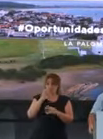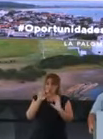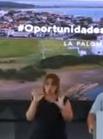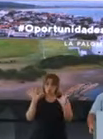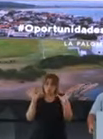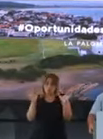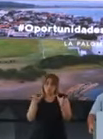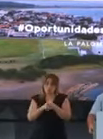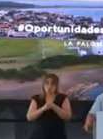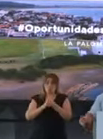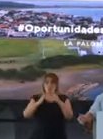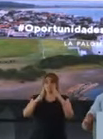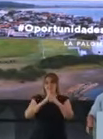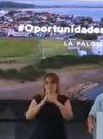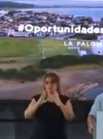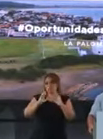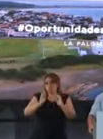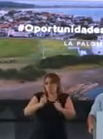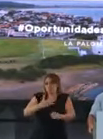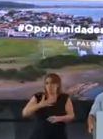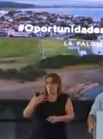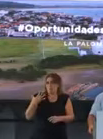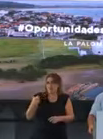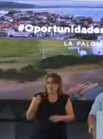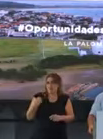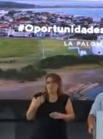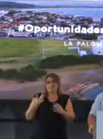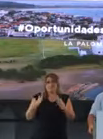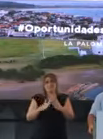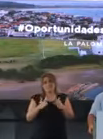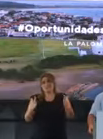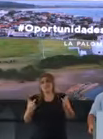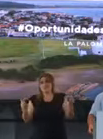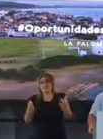casa del partido, que es nuestra casa más grande.